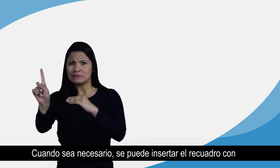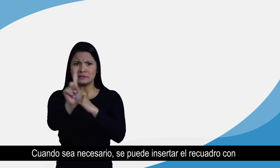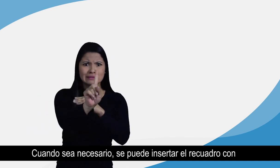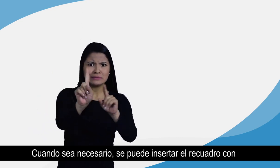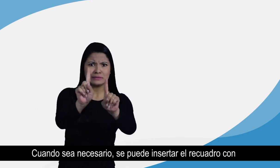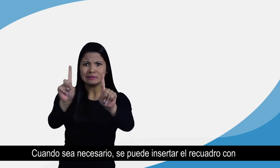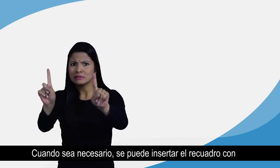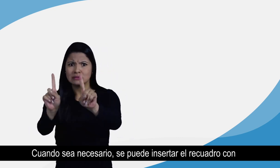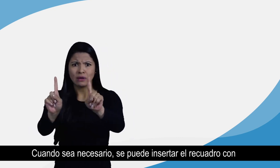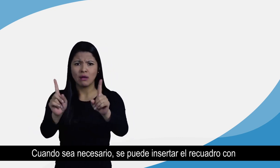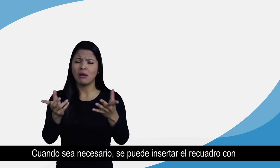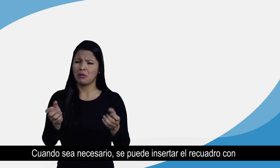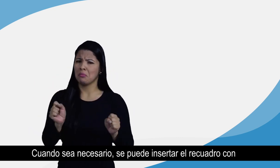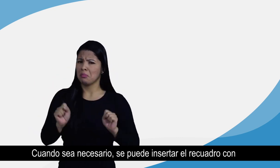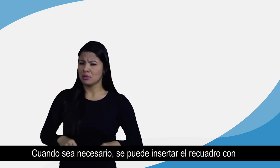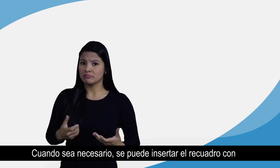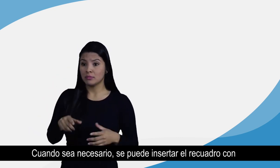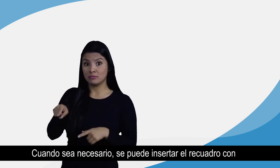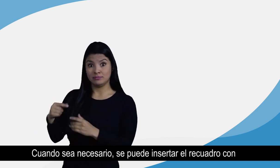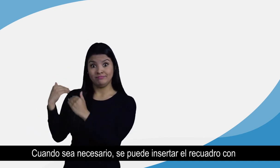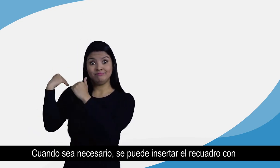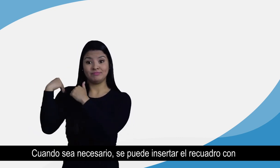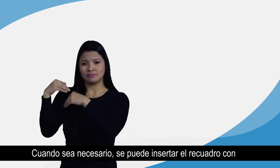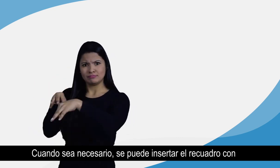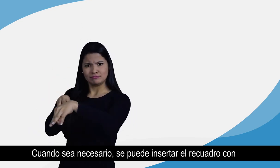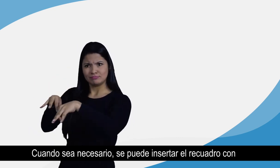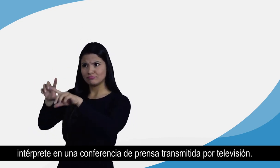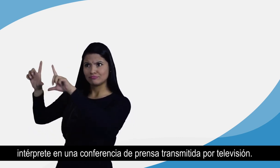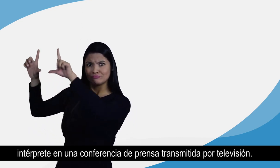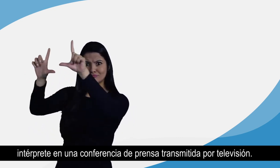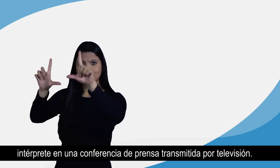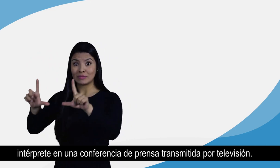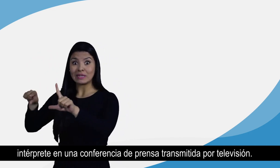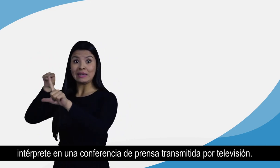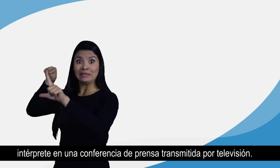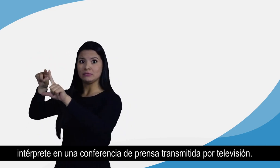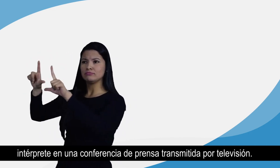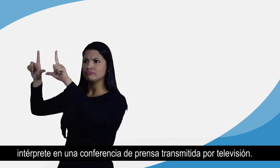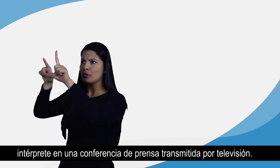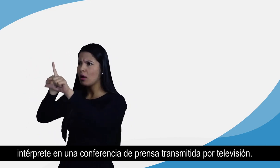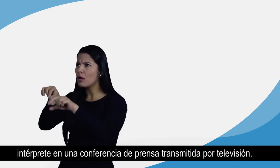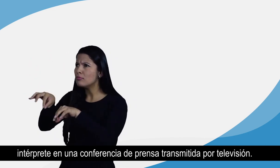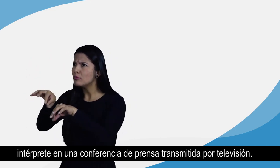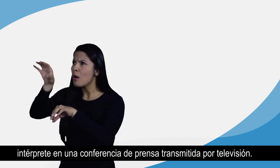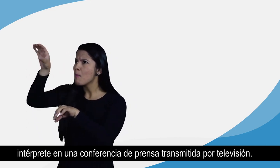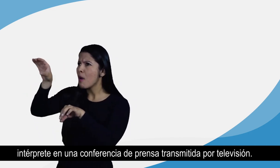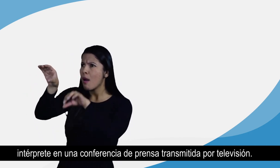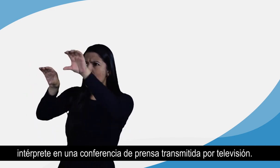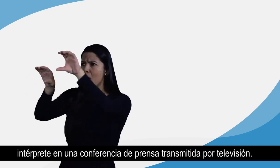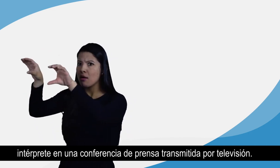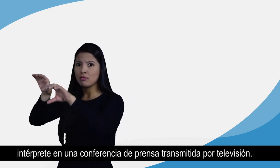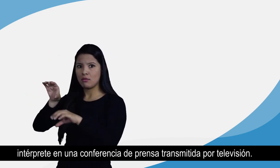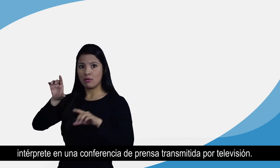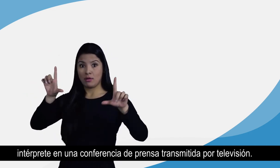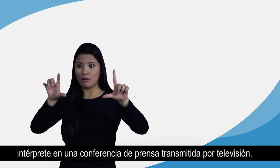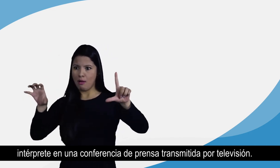Cuando sea necesario, se puede insertar el recuadro con intérprete en una conferencia de prensa transmitida por televisión.